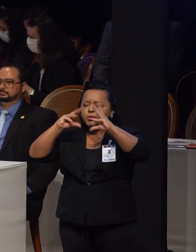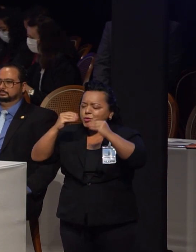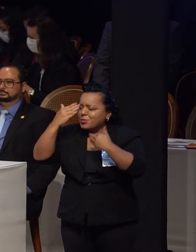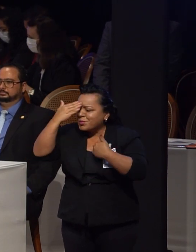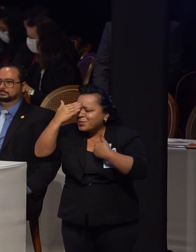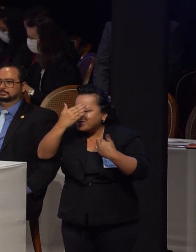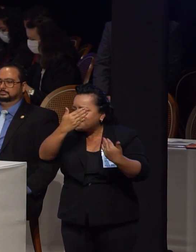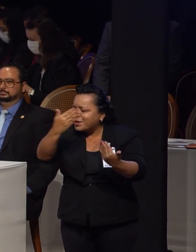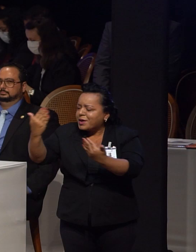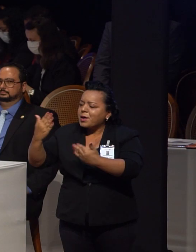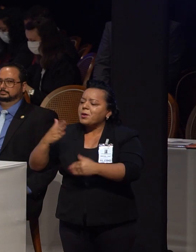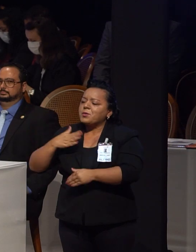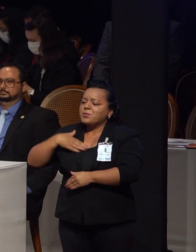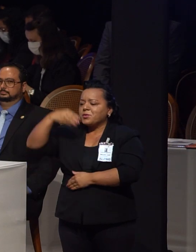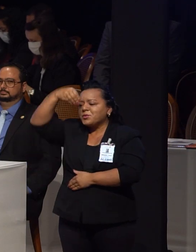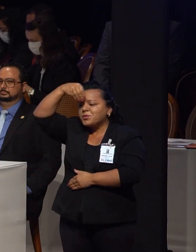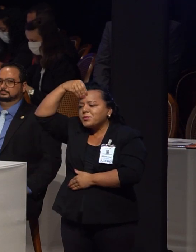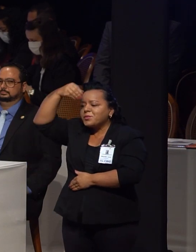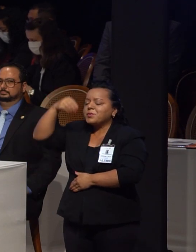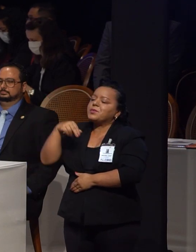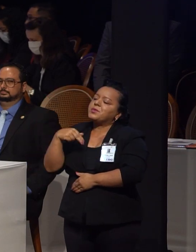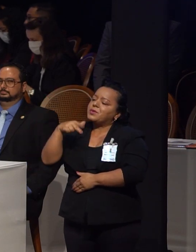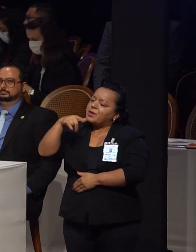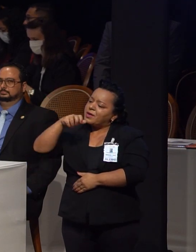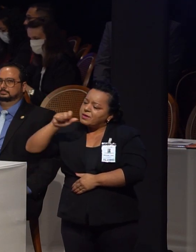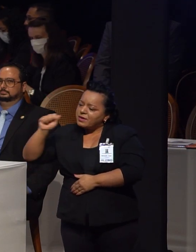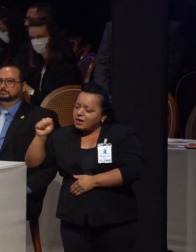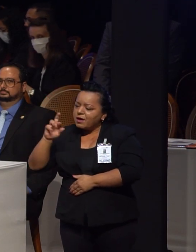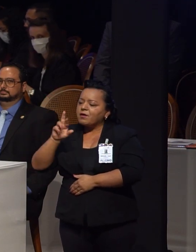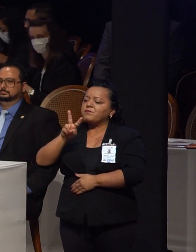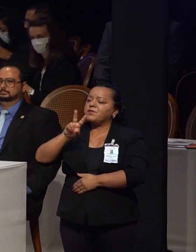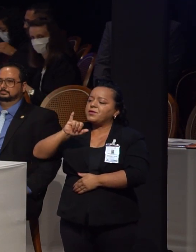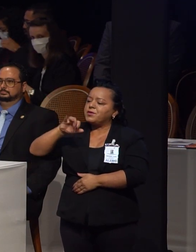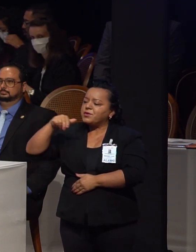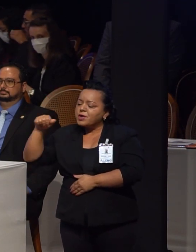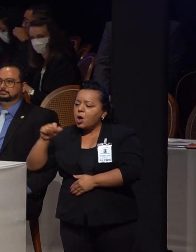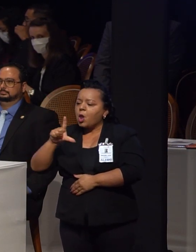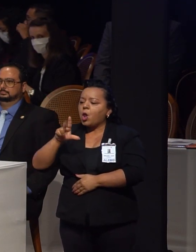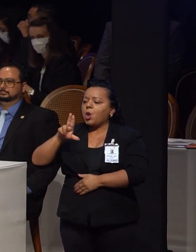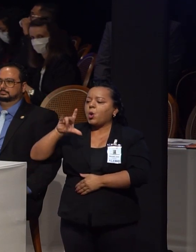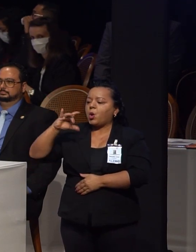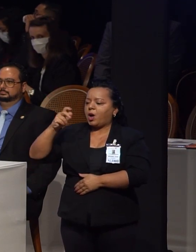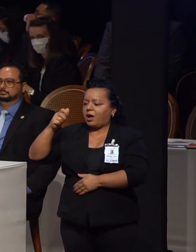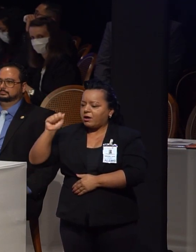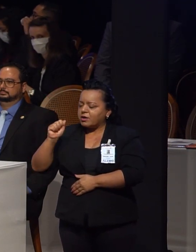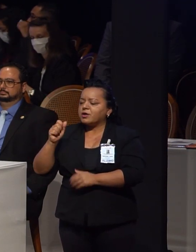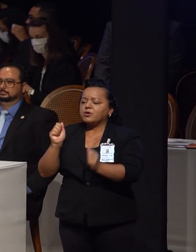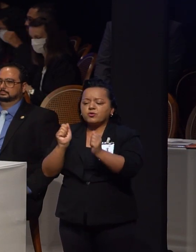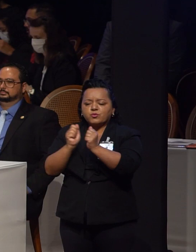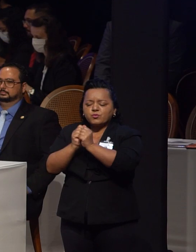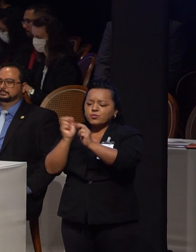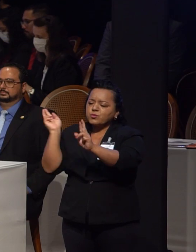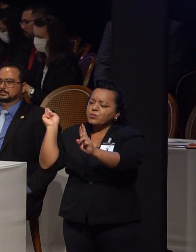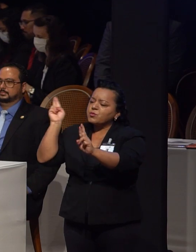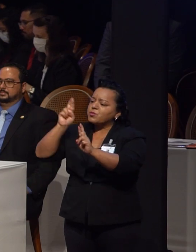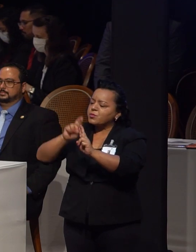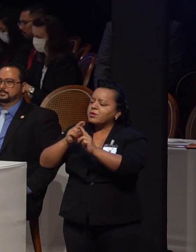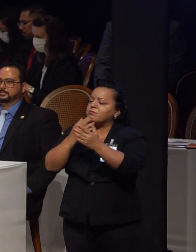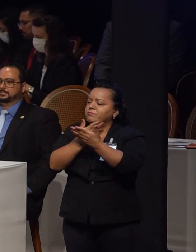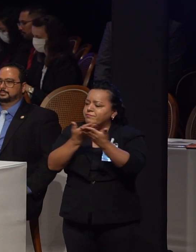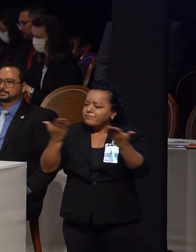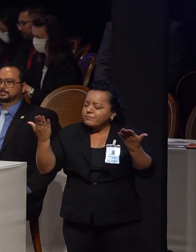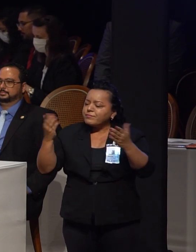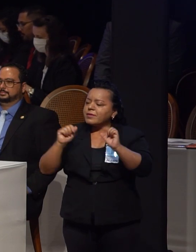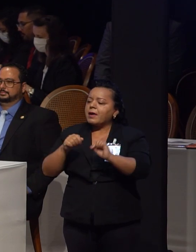Meus sobrinhos Daniel e Vinícius, Lucas, aqui representando todos, obrigado. Minhas